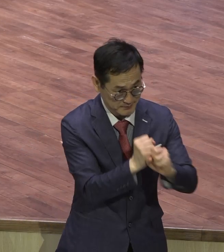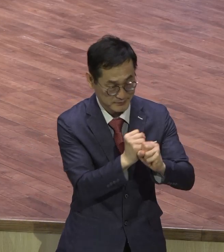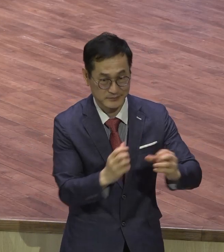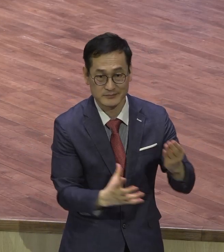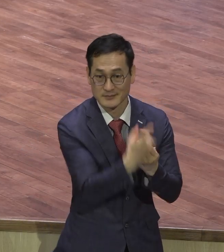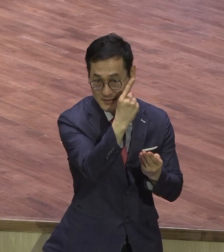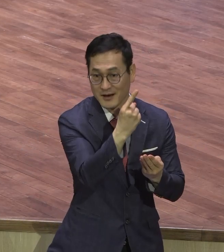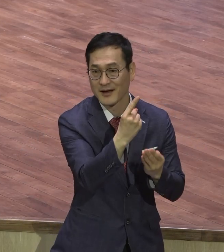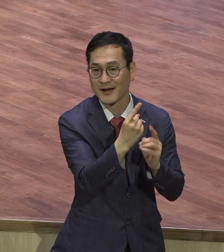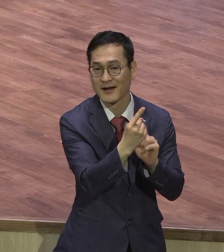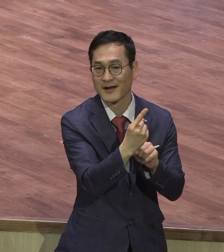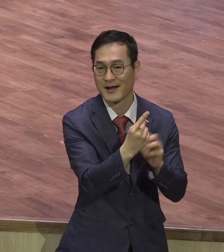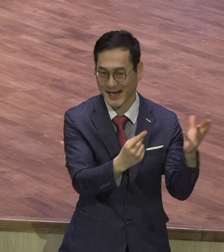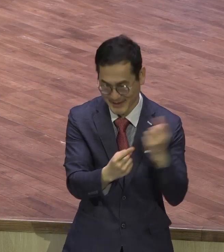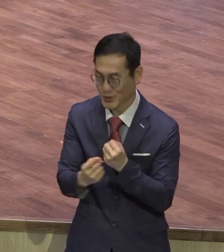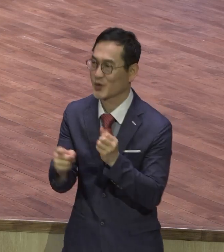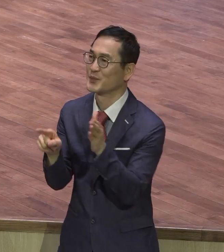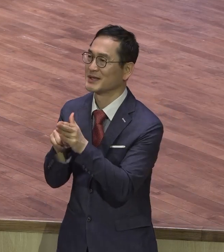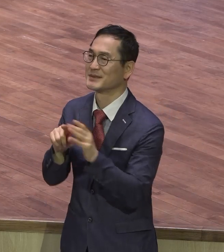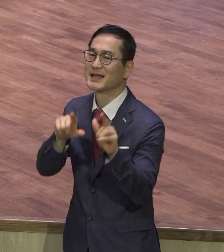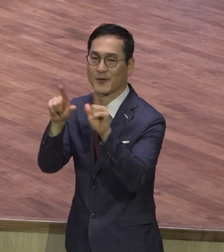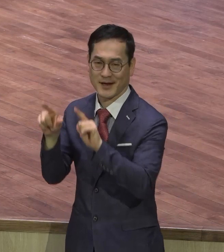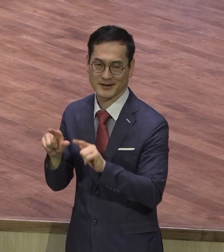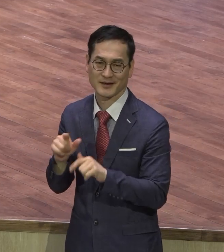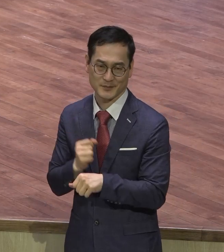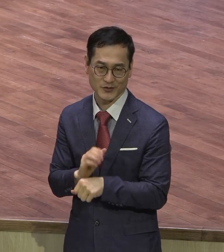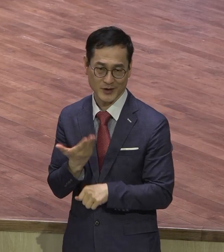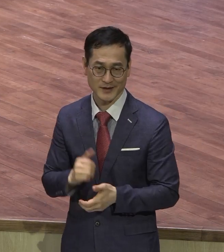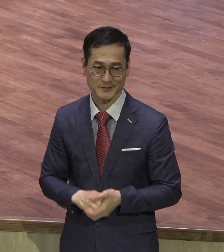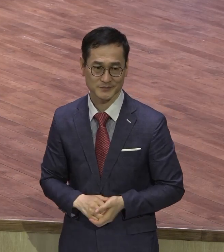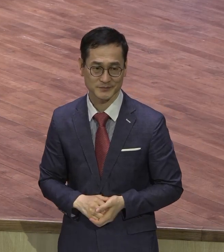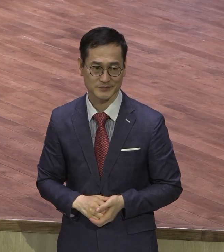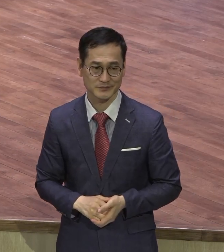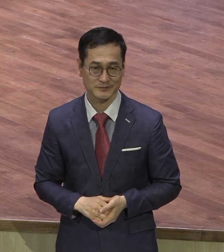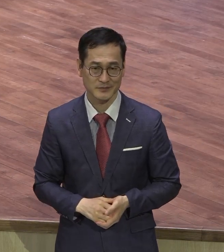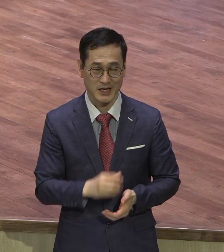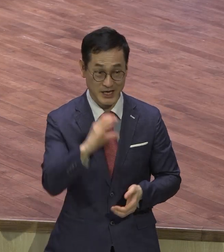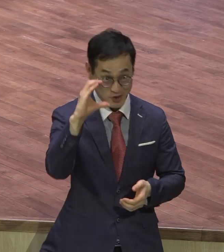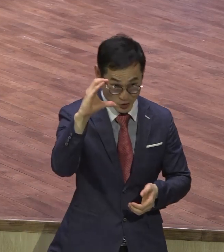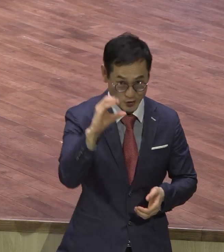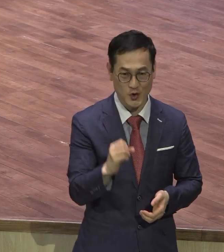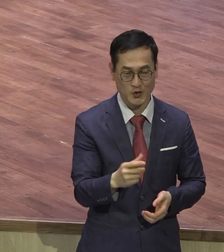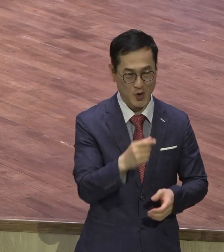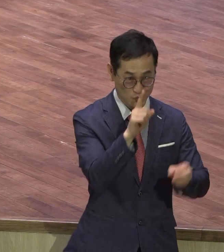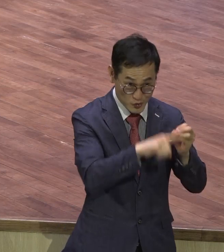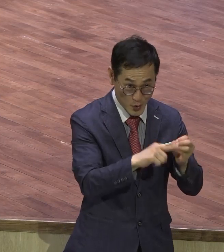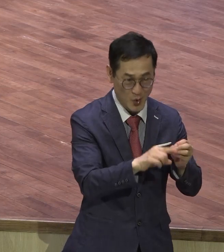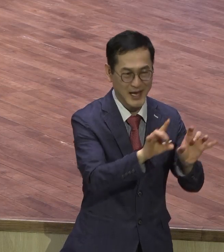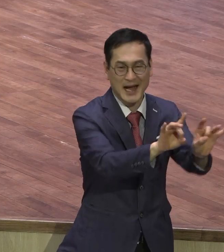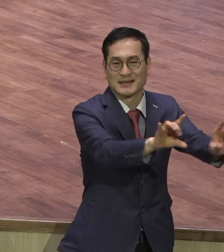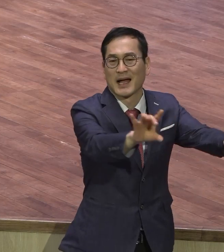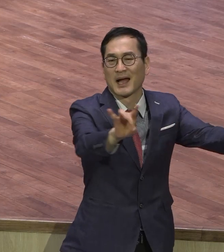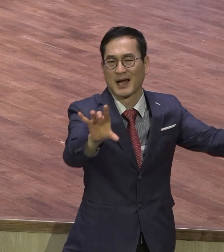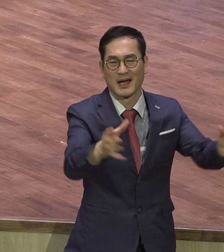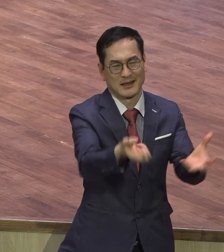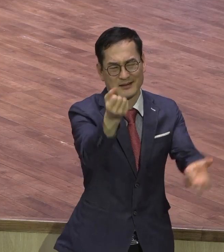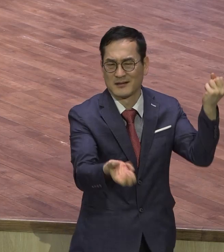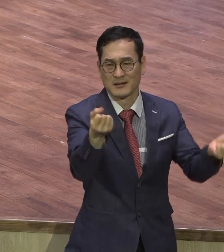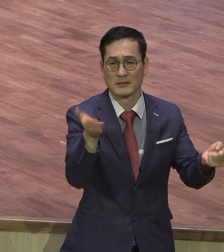말이에요. 불교는 각자예요. 천주교도 각자예요. 우리 기독교는 아닙니다. 형제가 모여서 교제하면 어찌 그리 아름다운